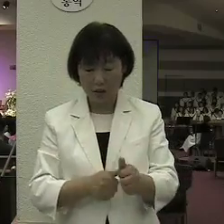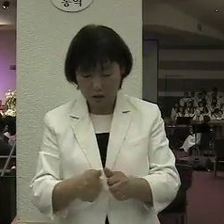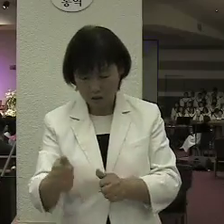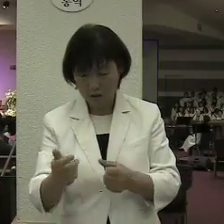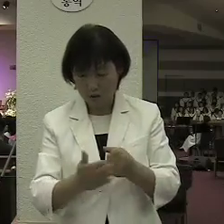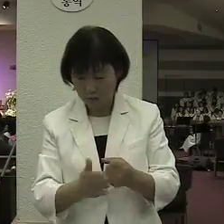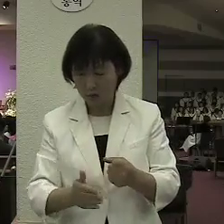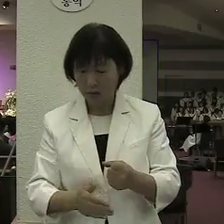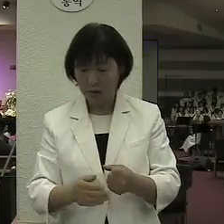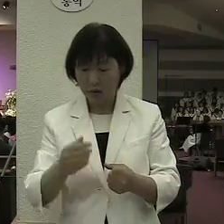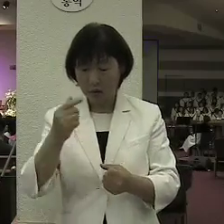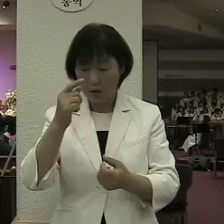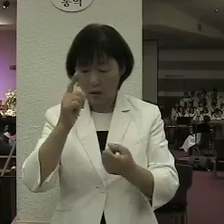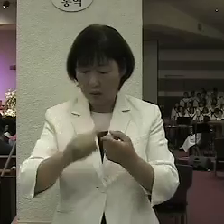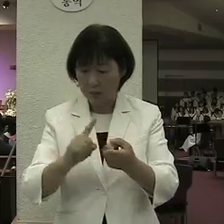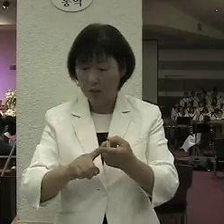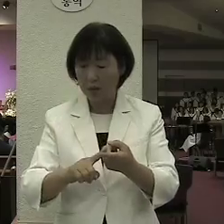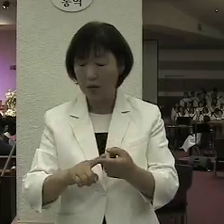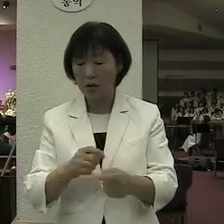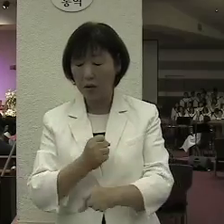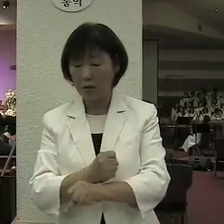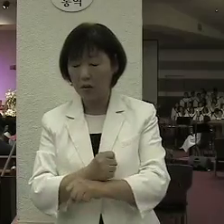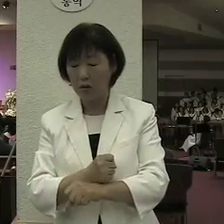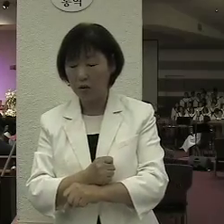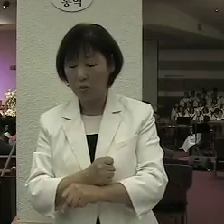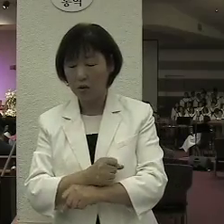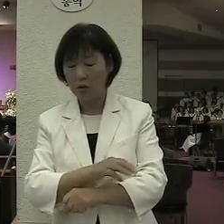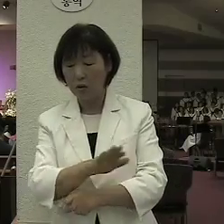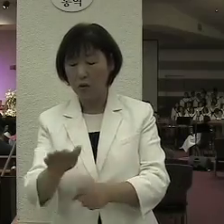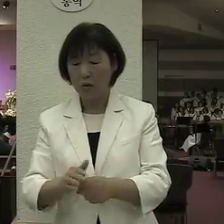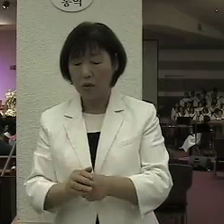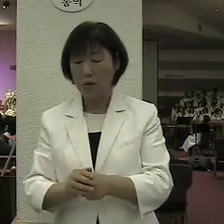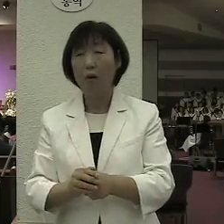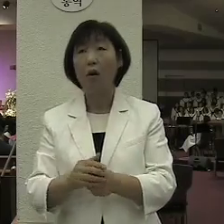울지 말라. 유대 지파의 사자 다윗의 뿌리가